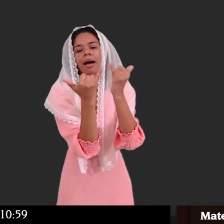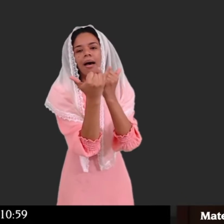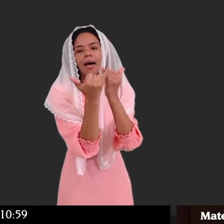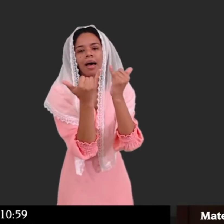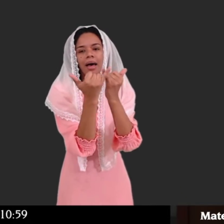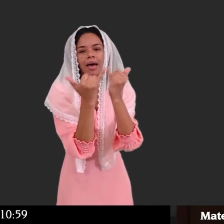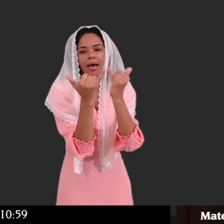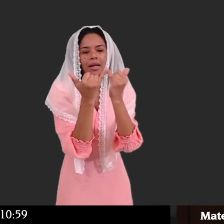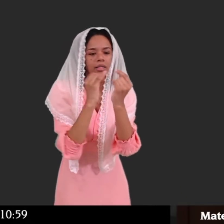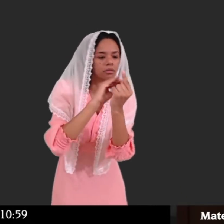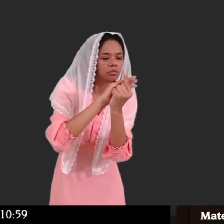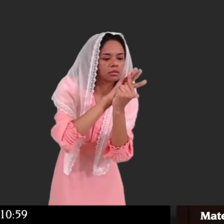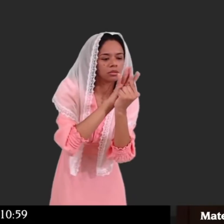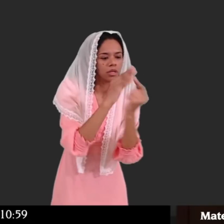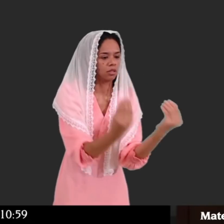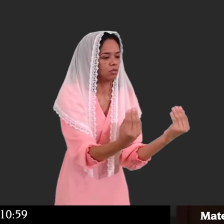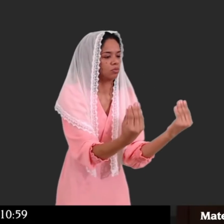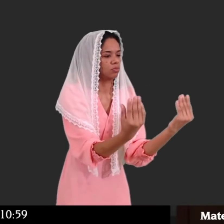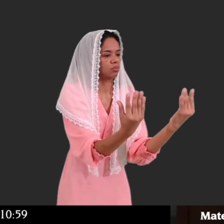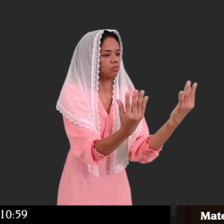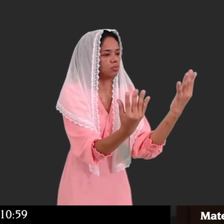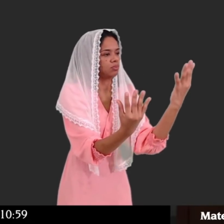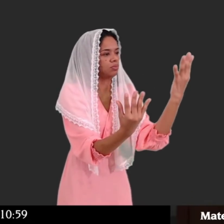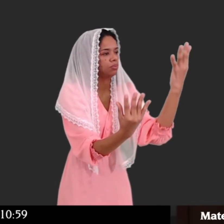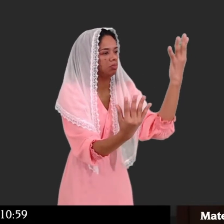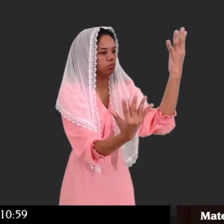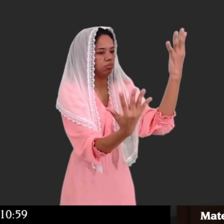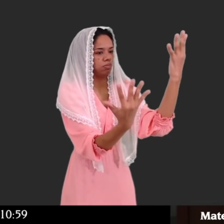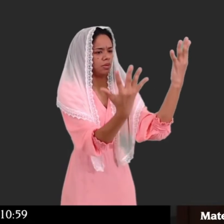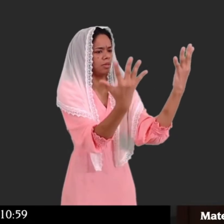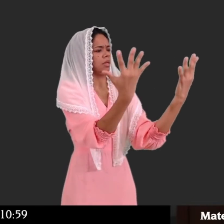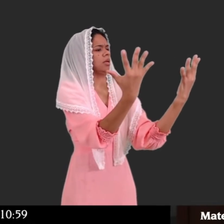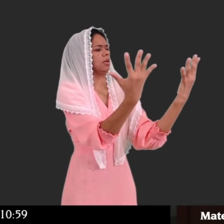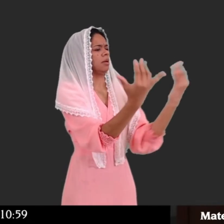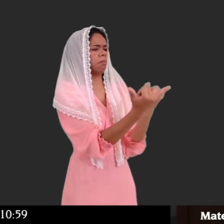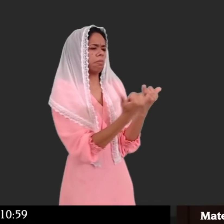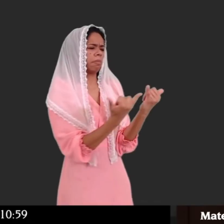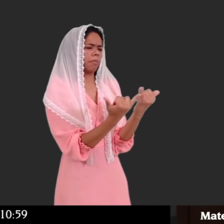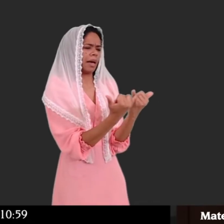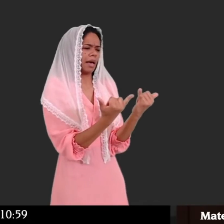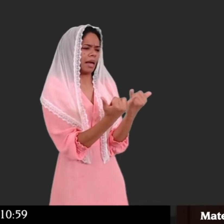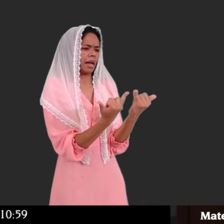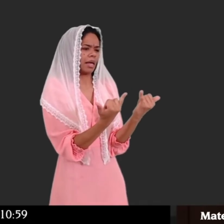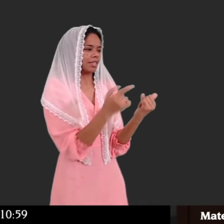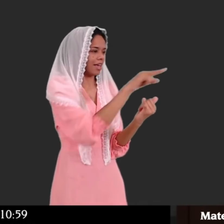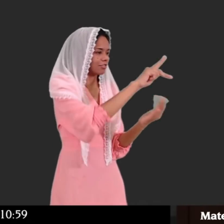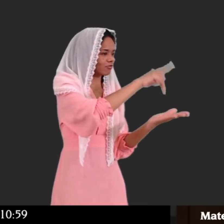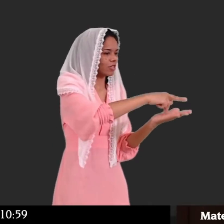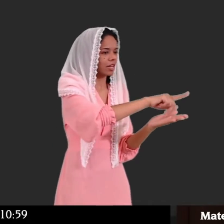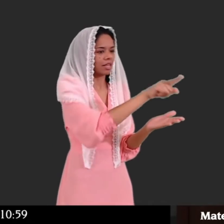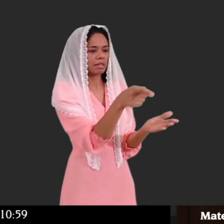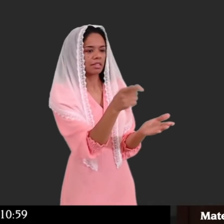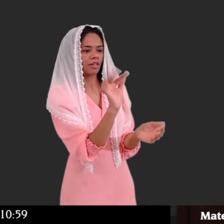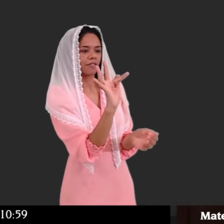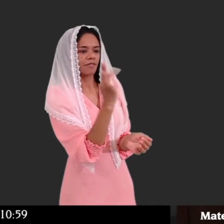ficam distintas. Dá para se ver, isso aqui é joio, isso aqui é trigo. E se misturar o trigo com o joio, vira veneno, não dá